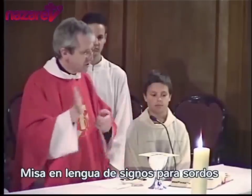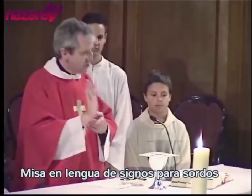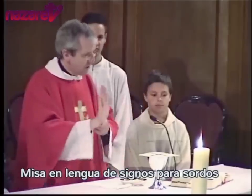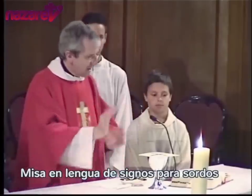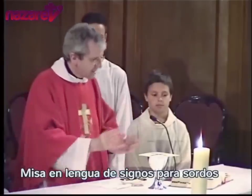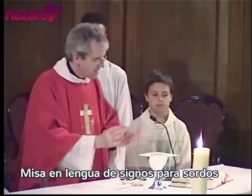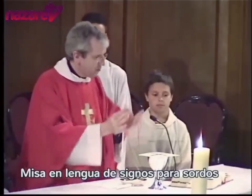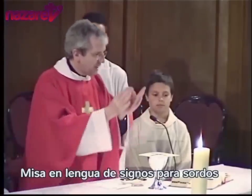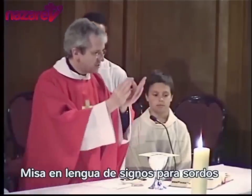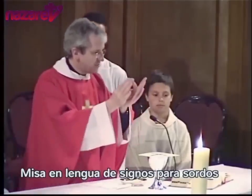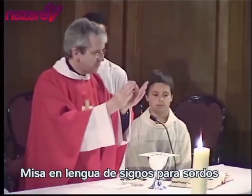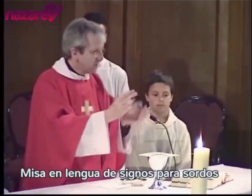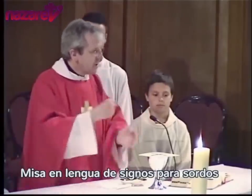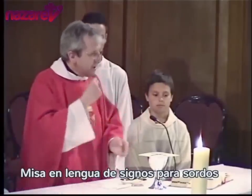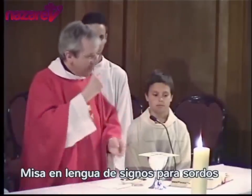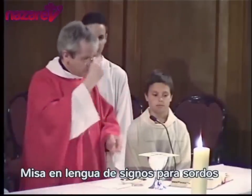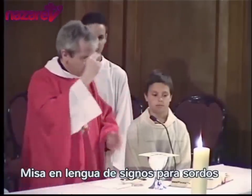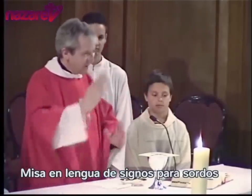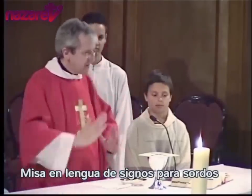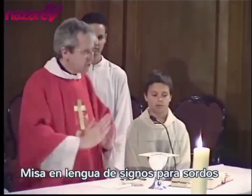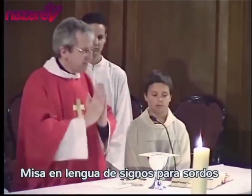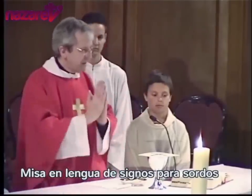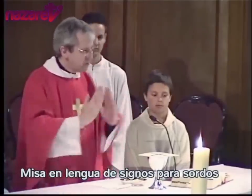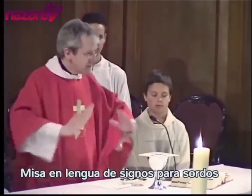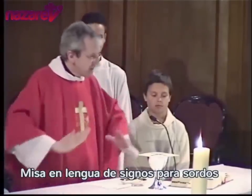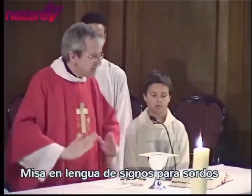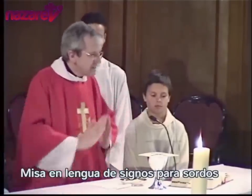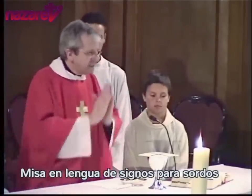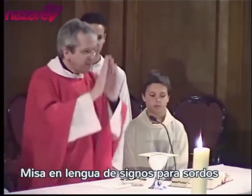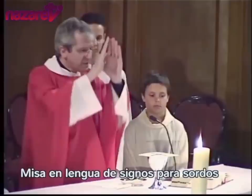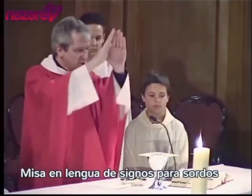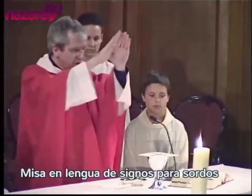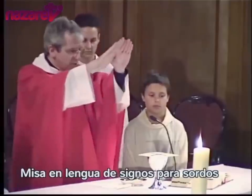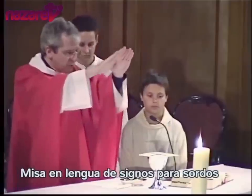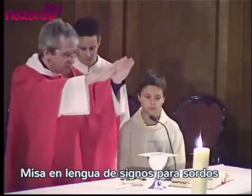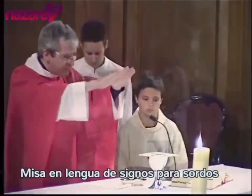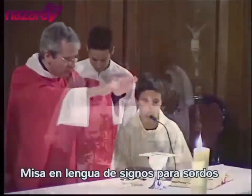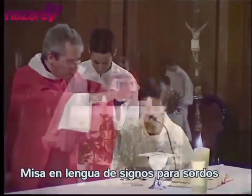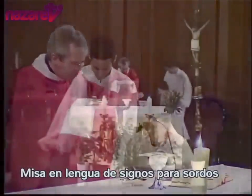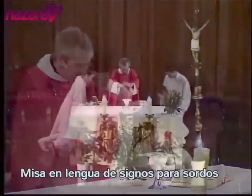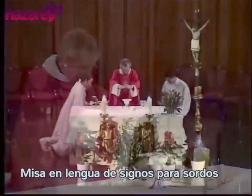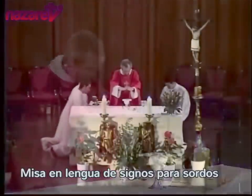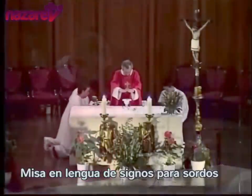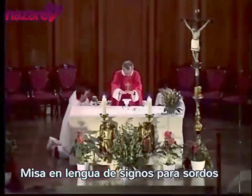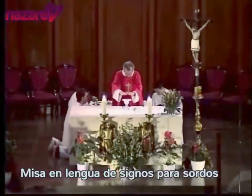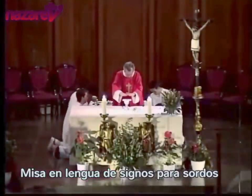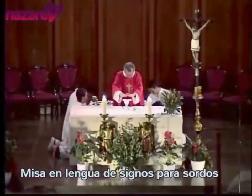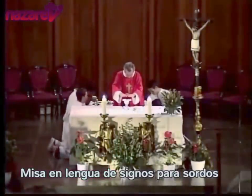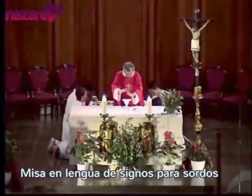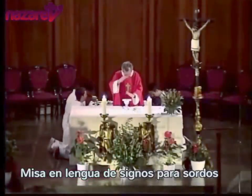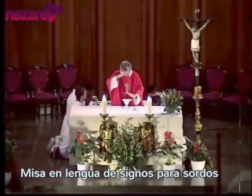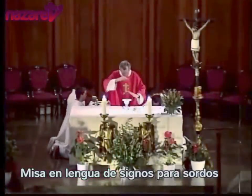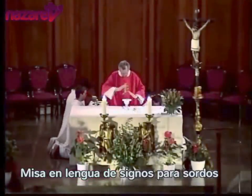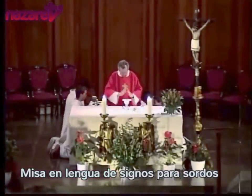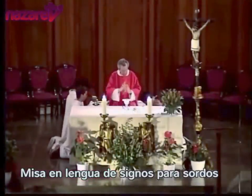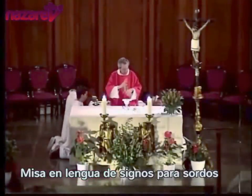donde sale el sol hasta el ocaso. Por eso, Padre, te suplicamos que santifiques con el mismo Espíritu estos dones